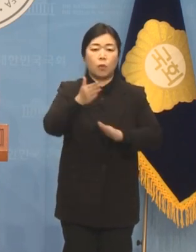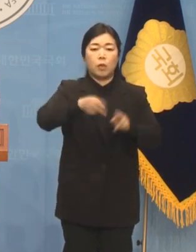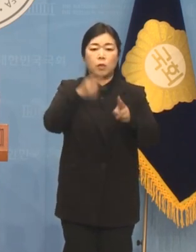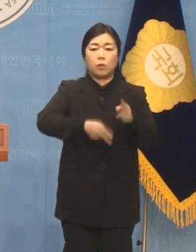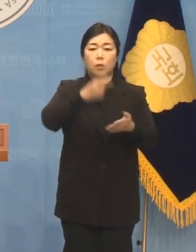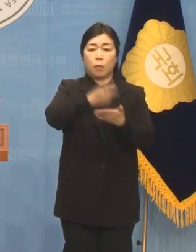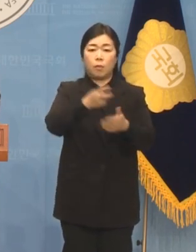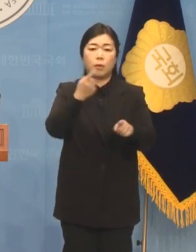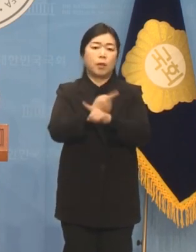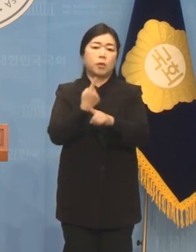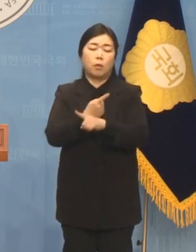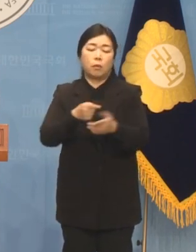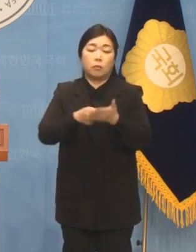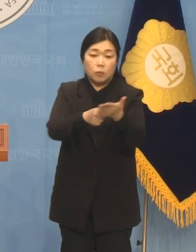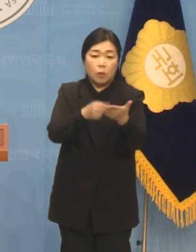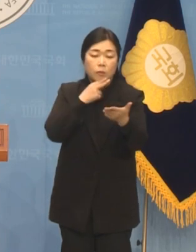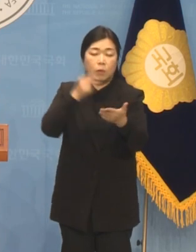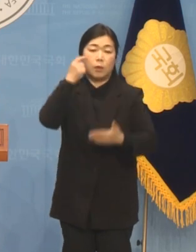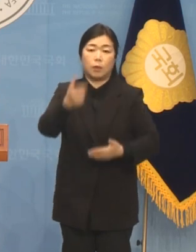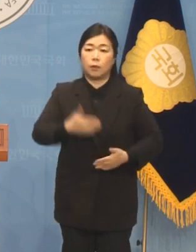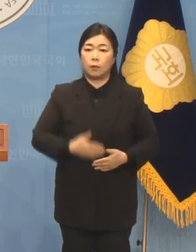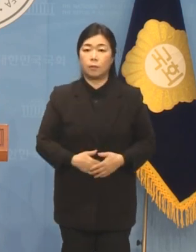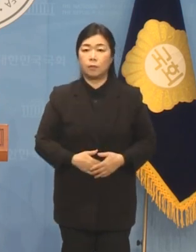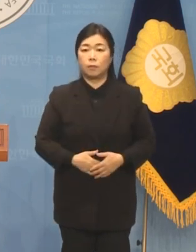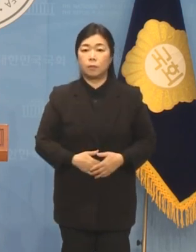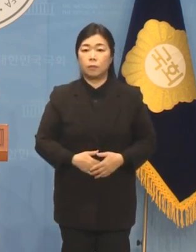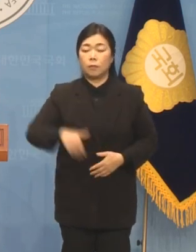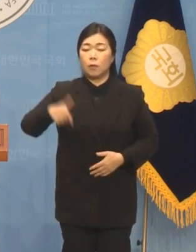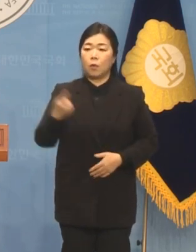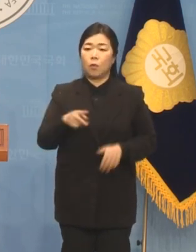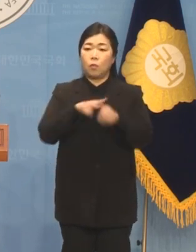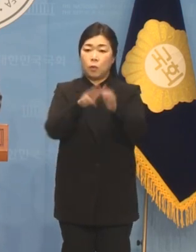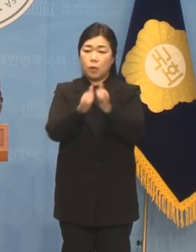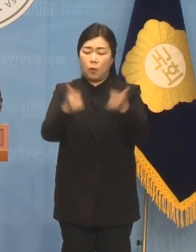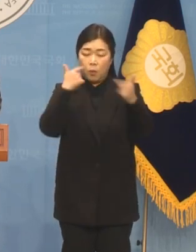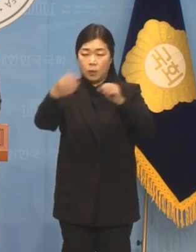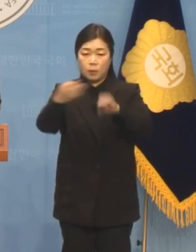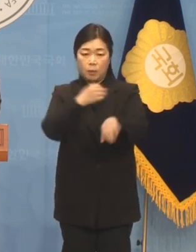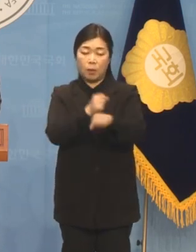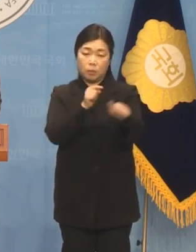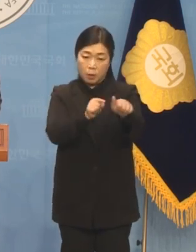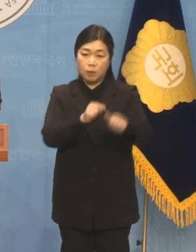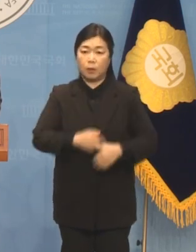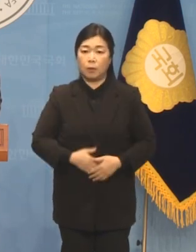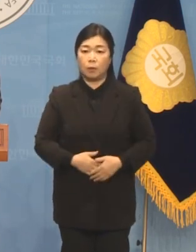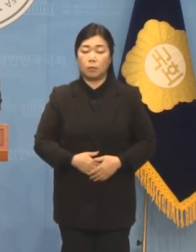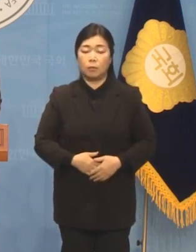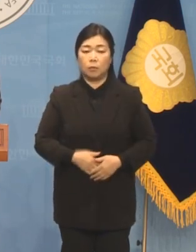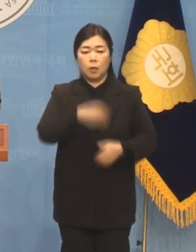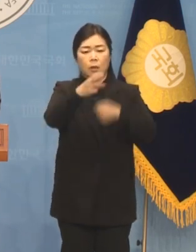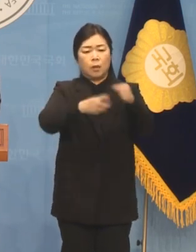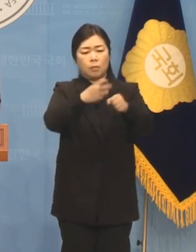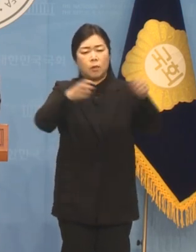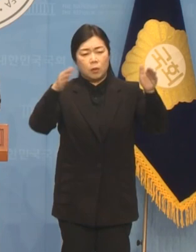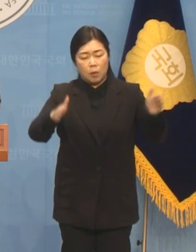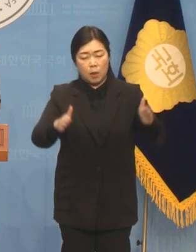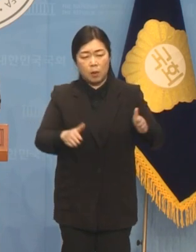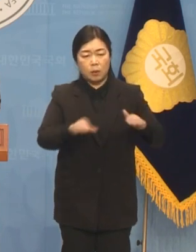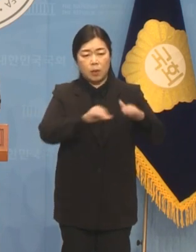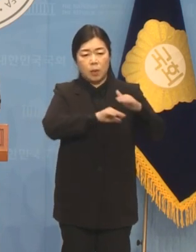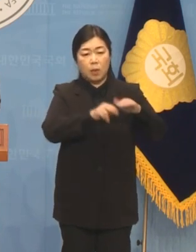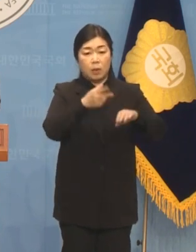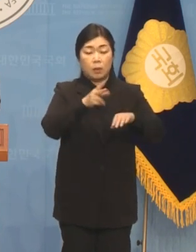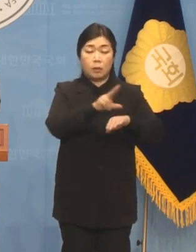하지 않았나? 고민정 후보는 분명히 답하기 바란다. 30년째 진척 없는 2호선